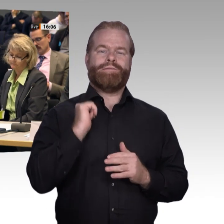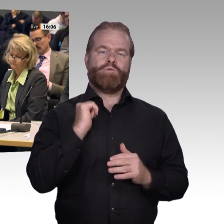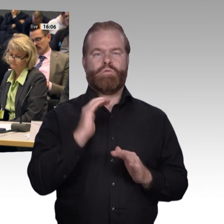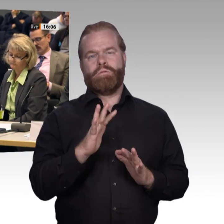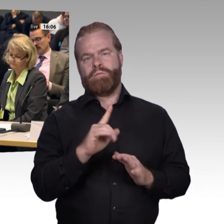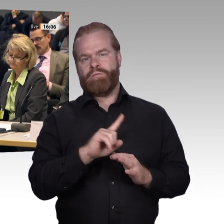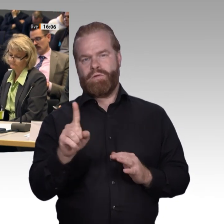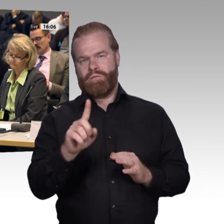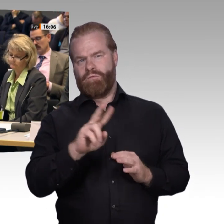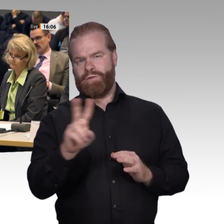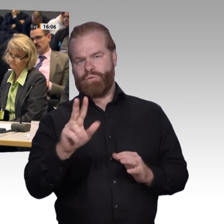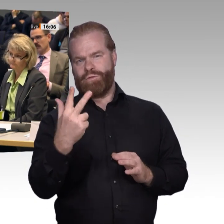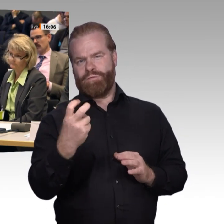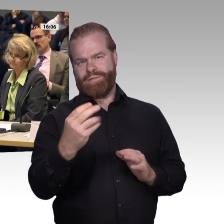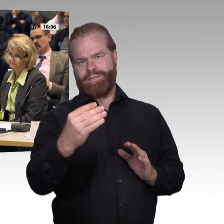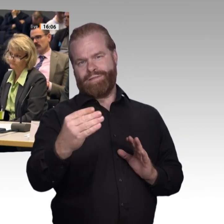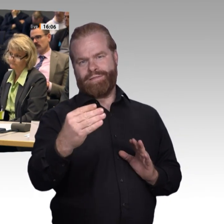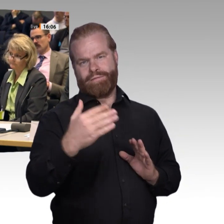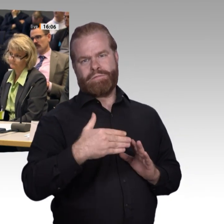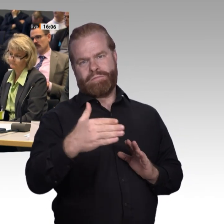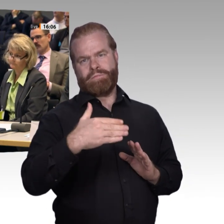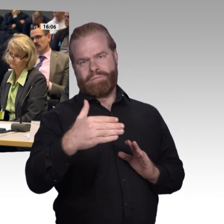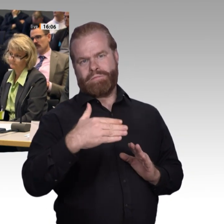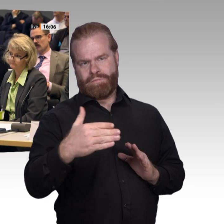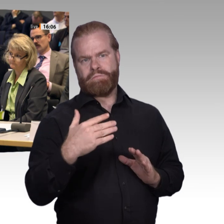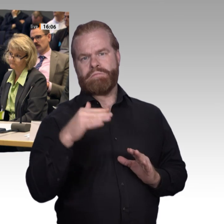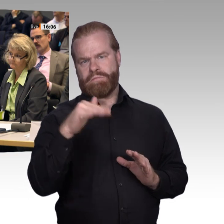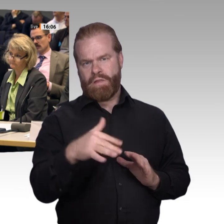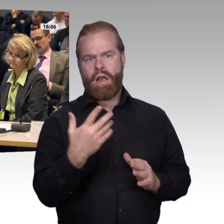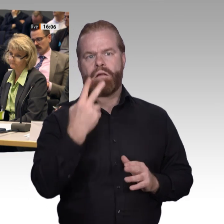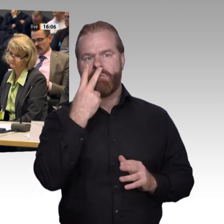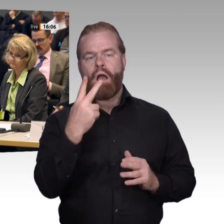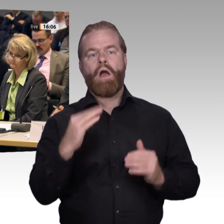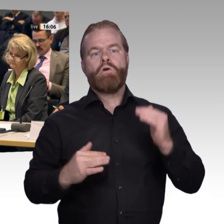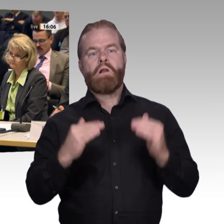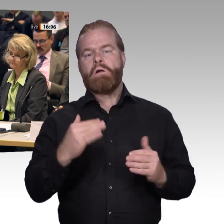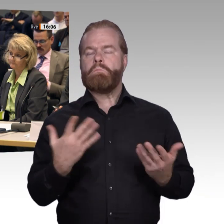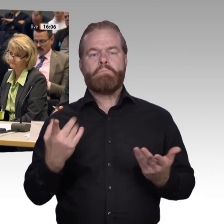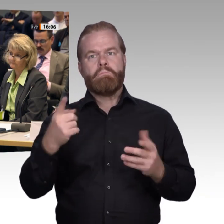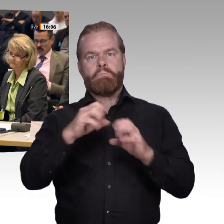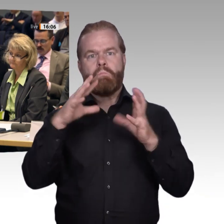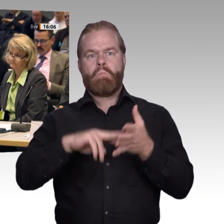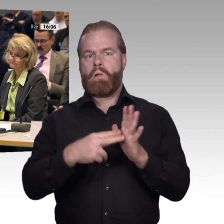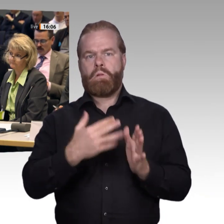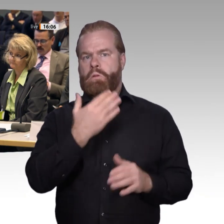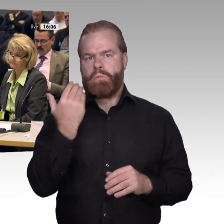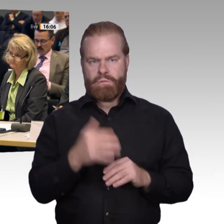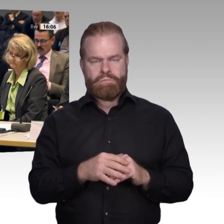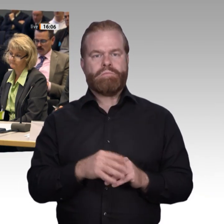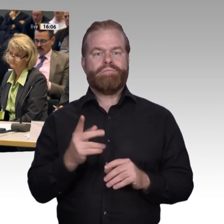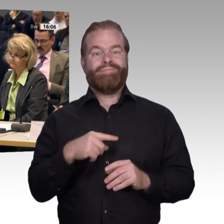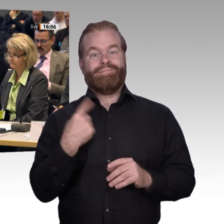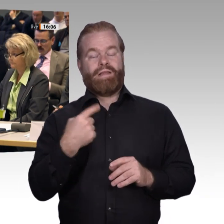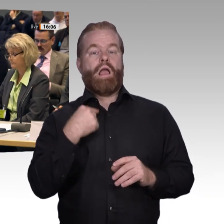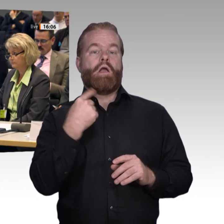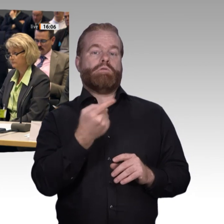eine quotale Beteiligung des Bundes an den Ausgaben der Hilfe zur Pflege wären eine Möglichkeit. Es gibt auch Diskussionen über